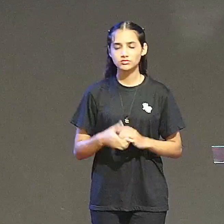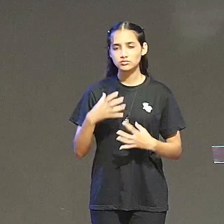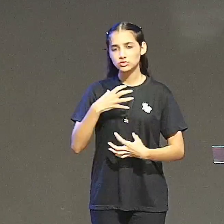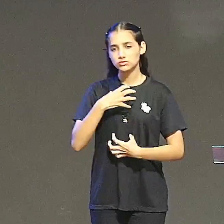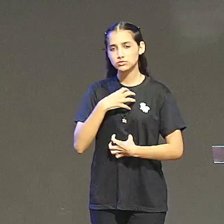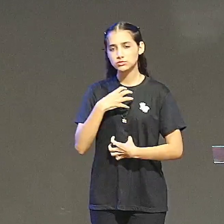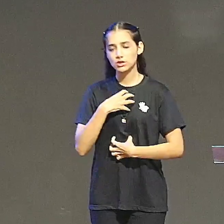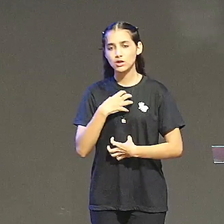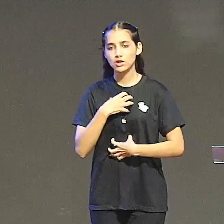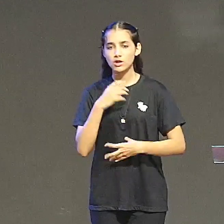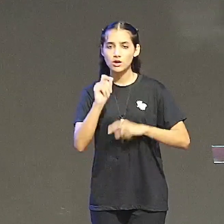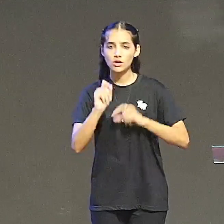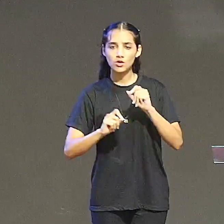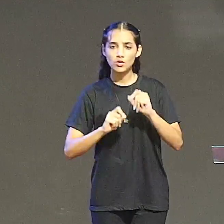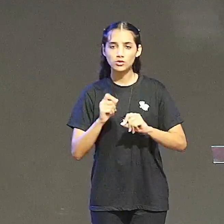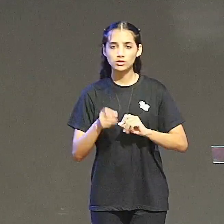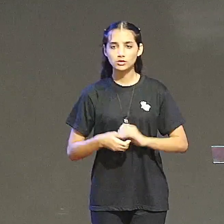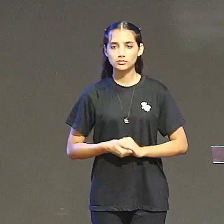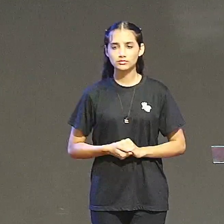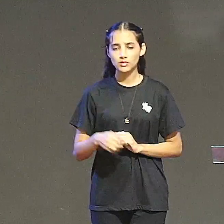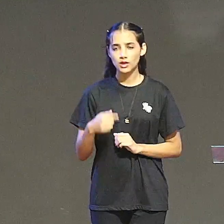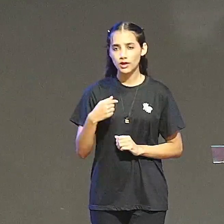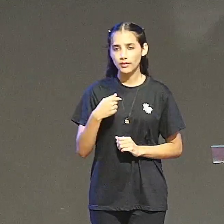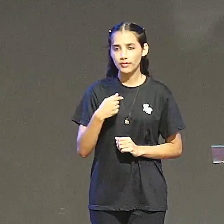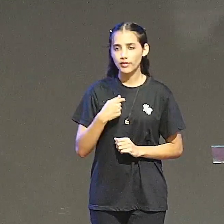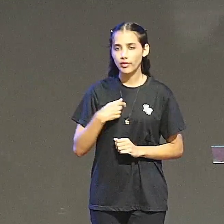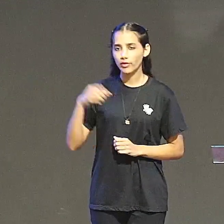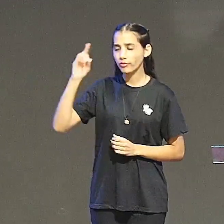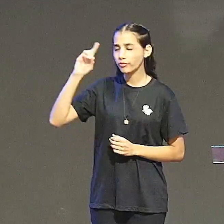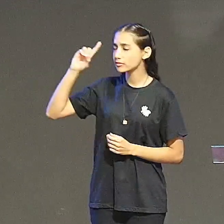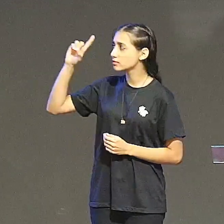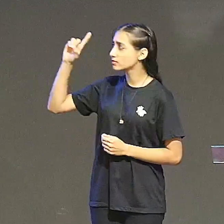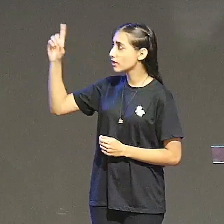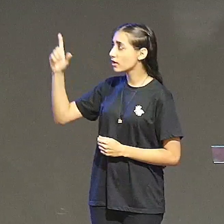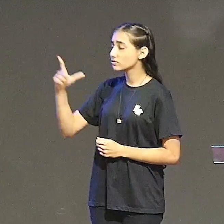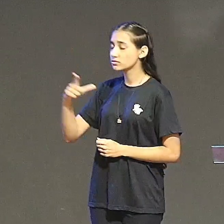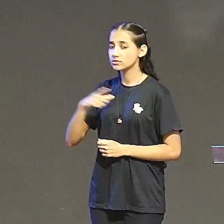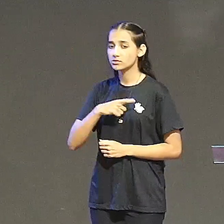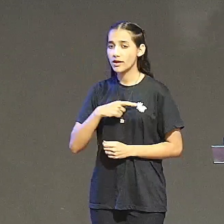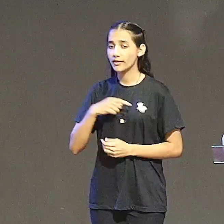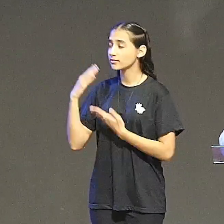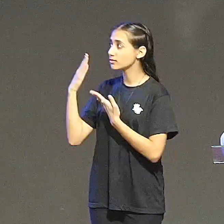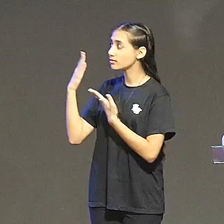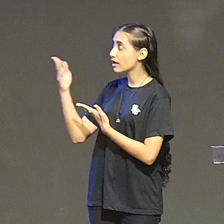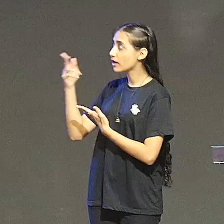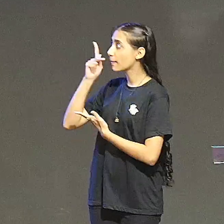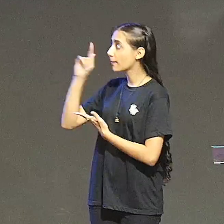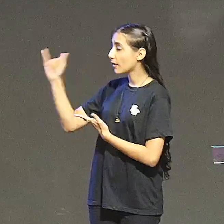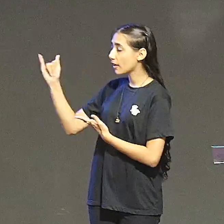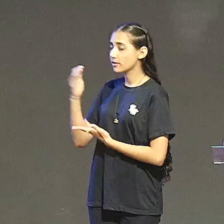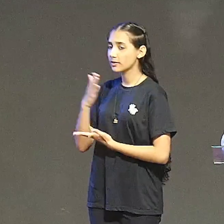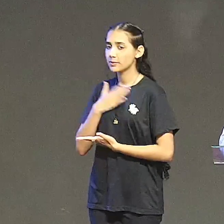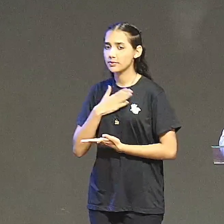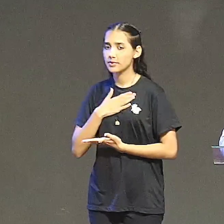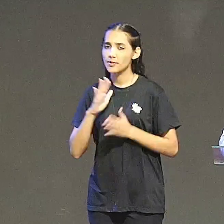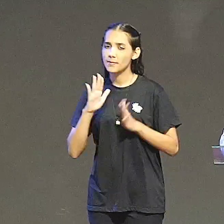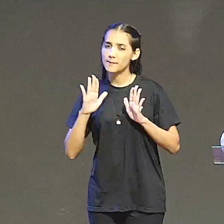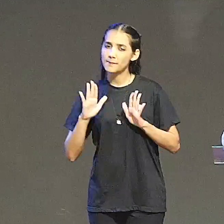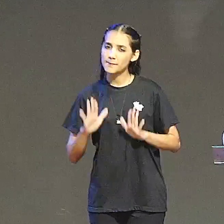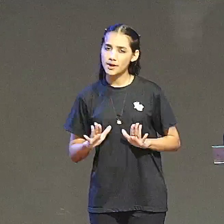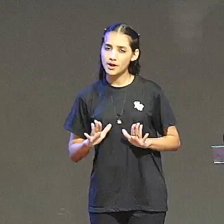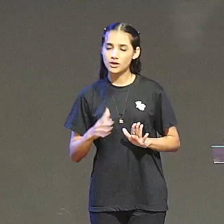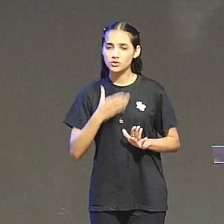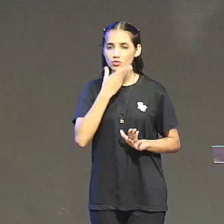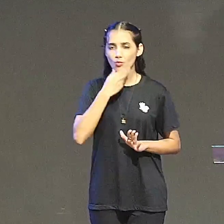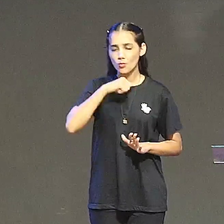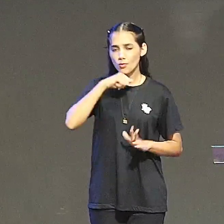Ah eu tenho o meu Deus que é meu meu pai mas eu sinto falta de de de um pai humano aqui na